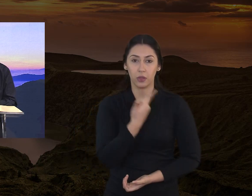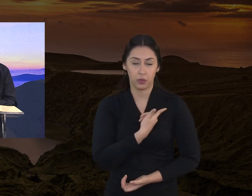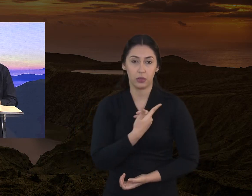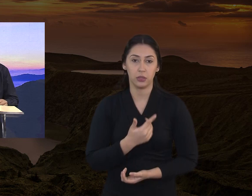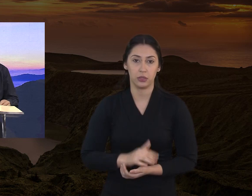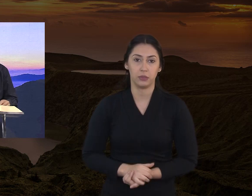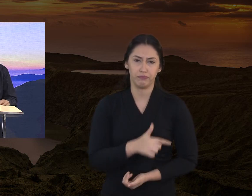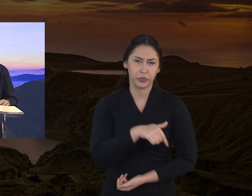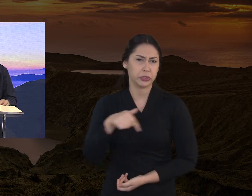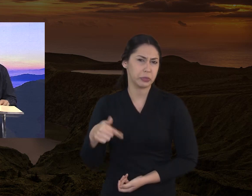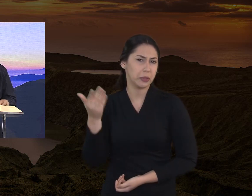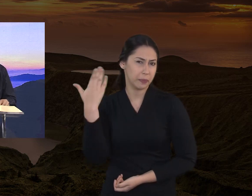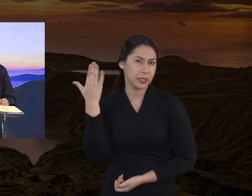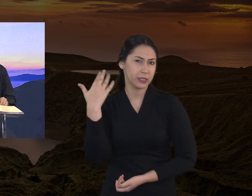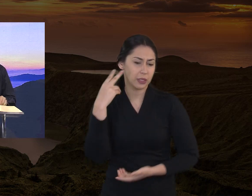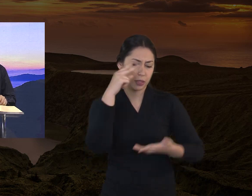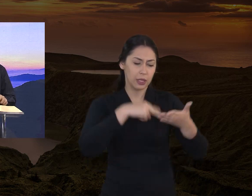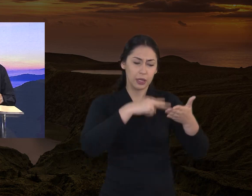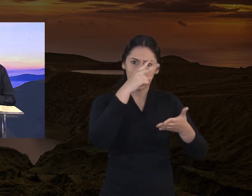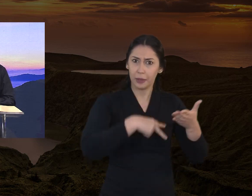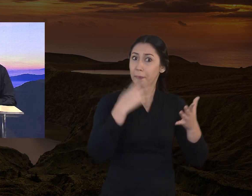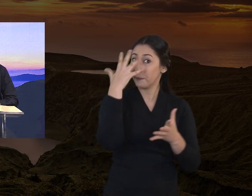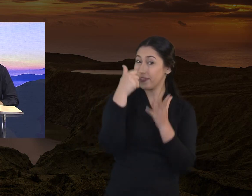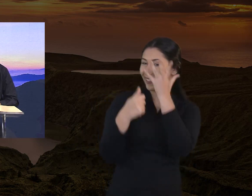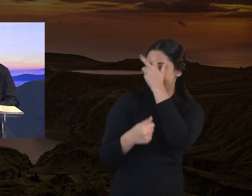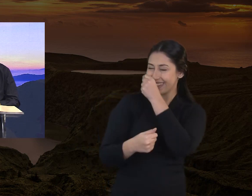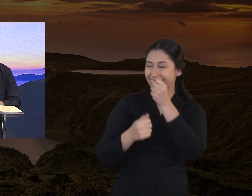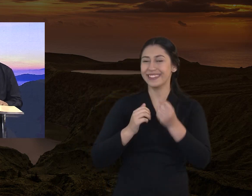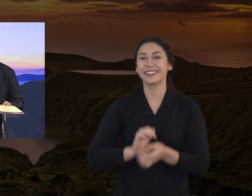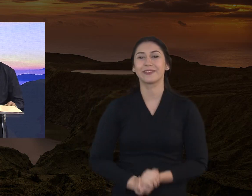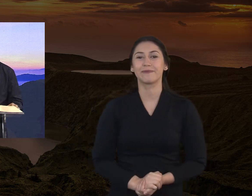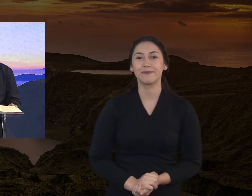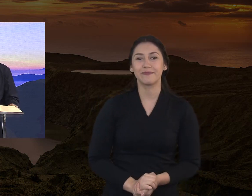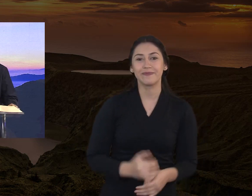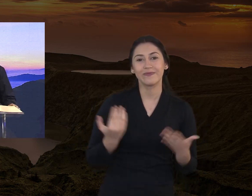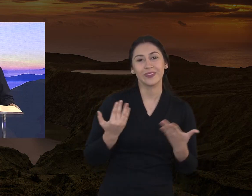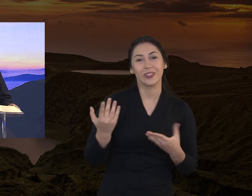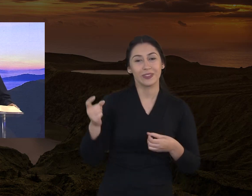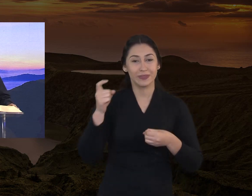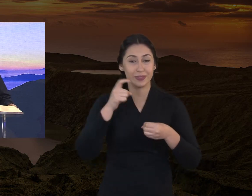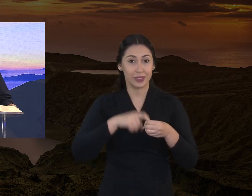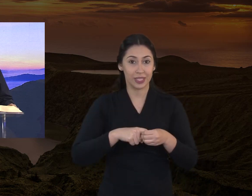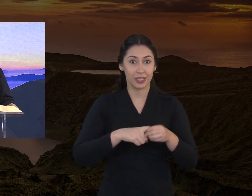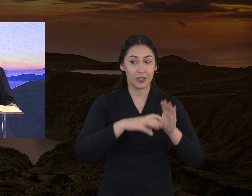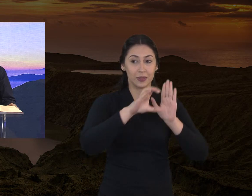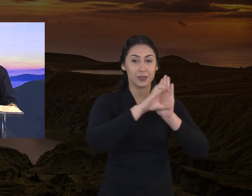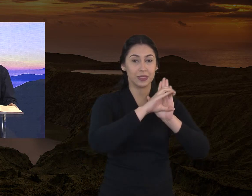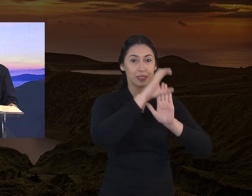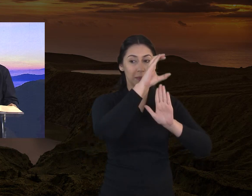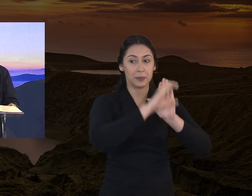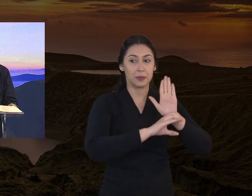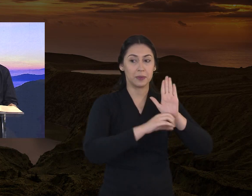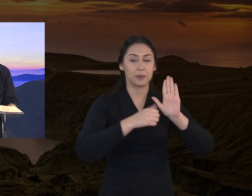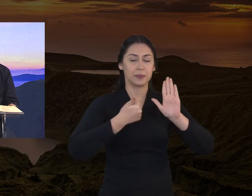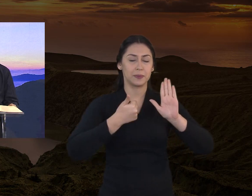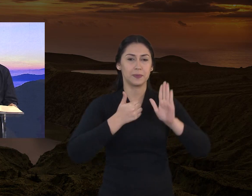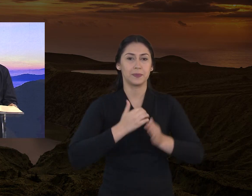fizemos isso na semana passada de uma forma muito corrida, né? Retomando Colossenses 1,